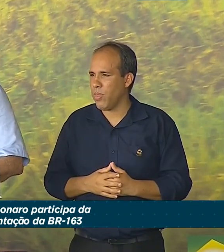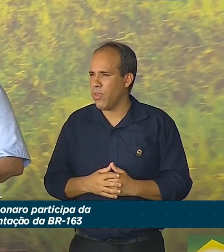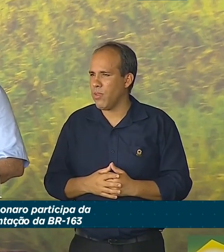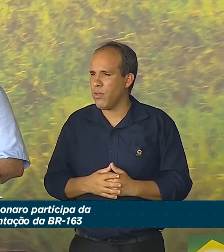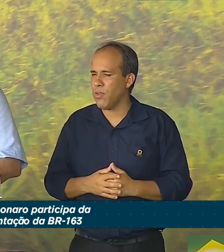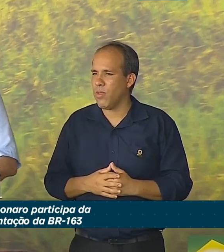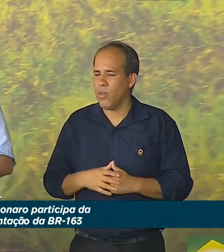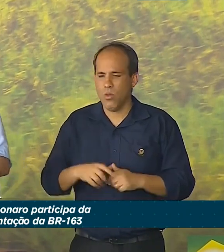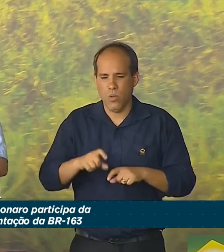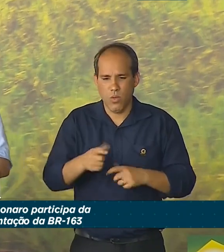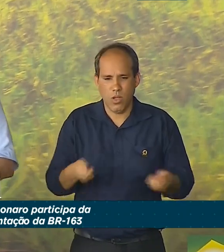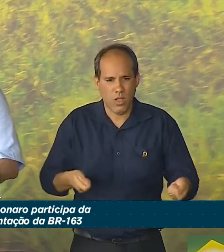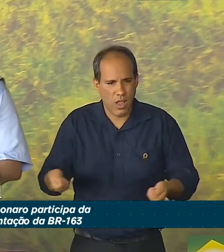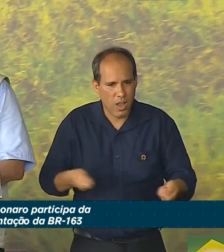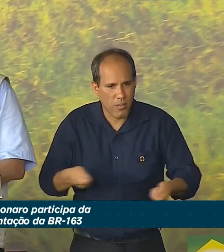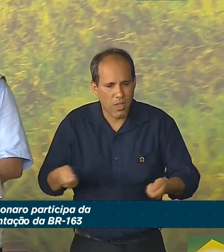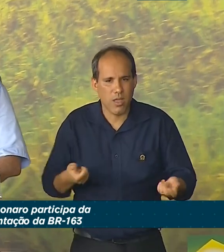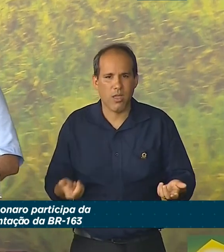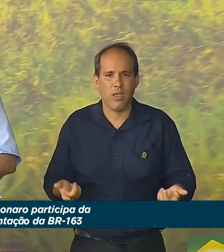Garimpar,